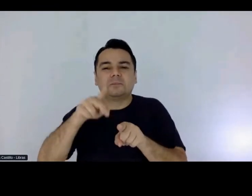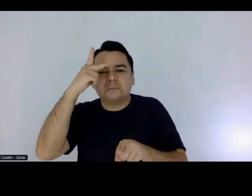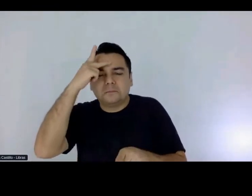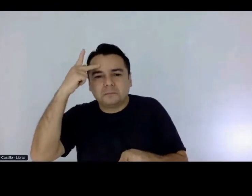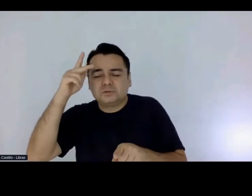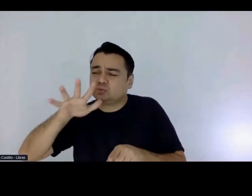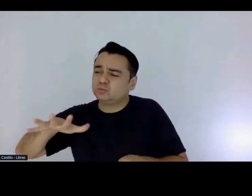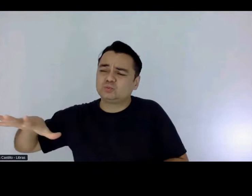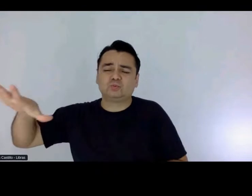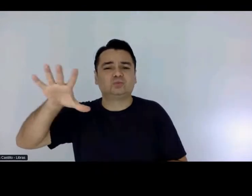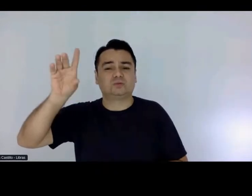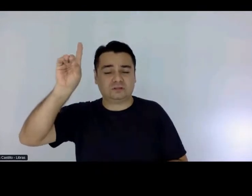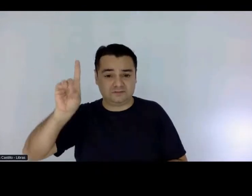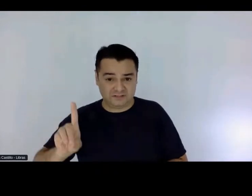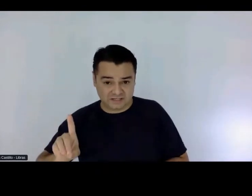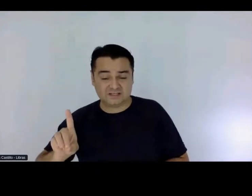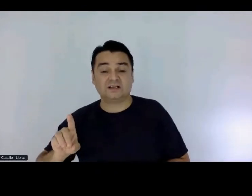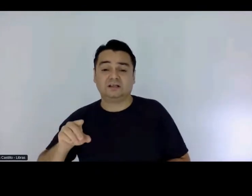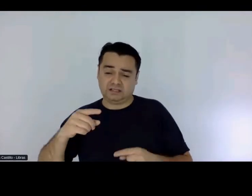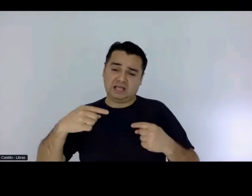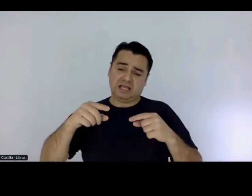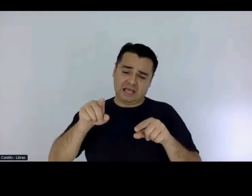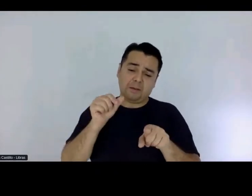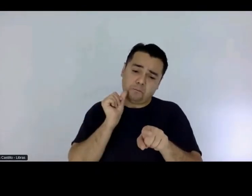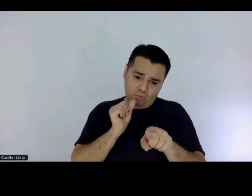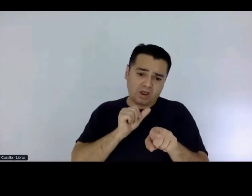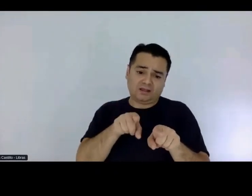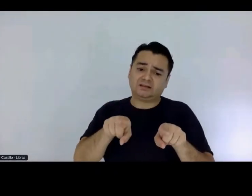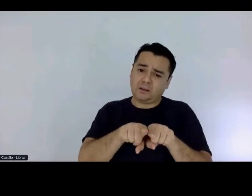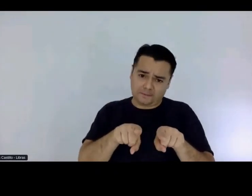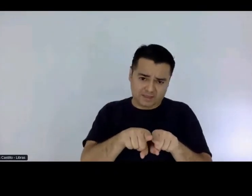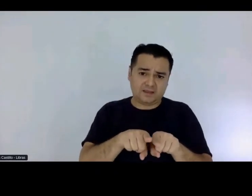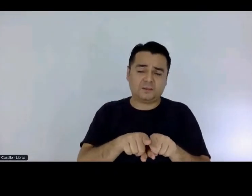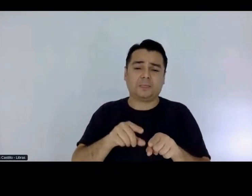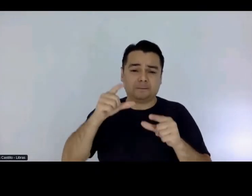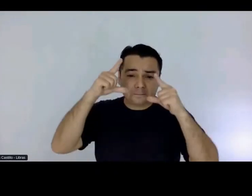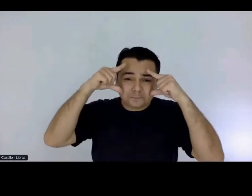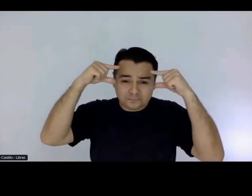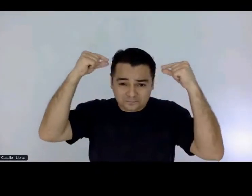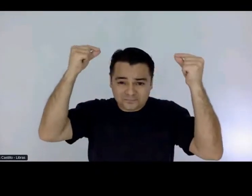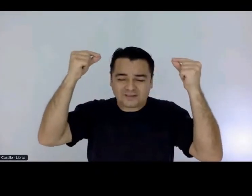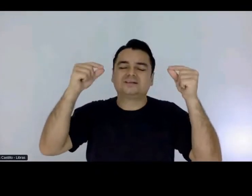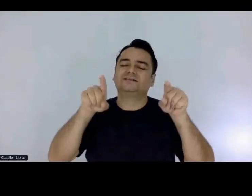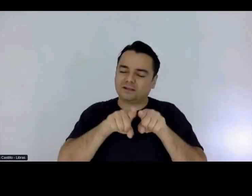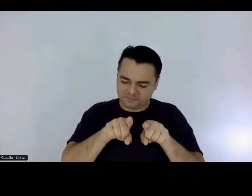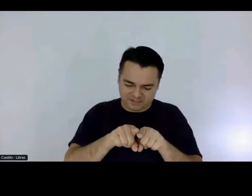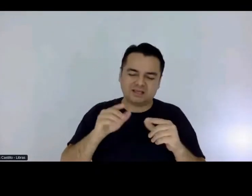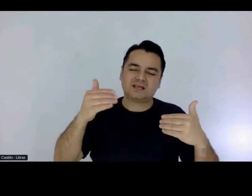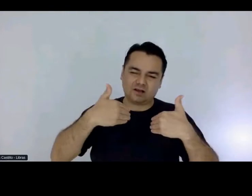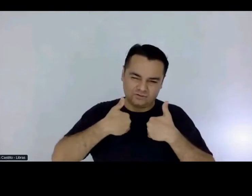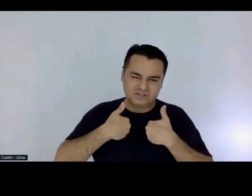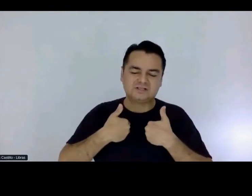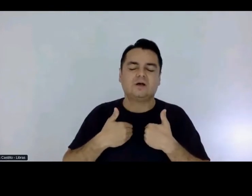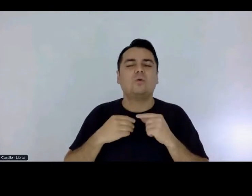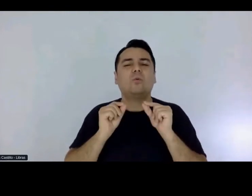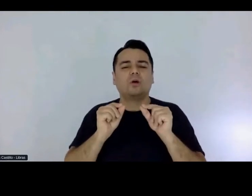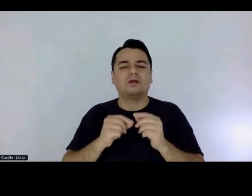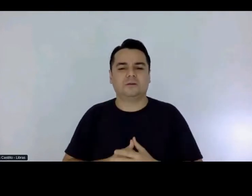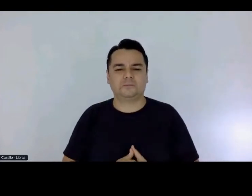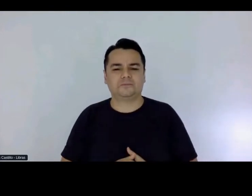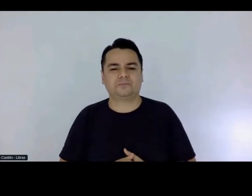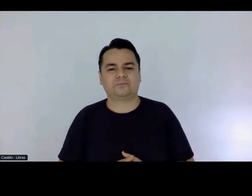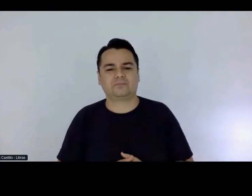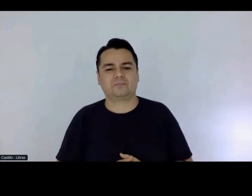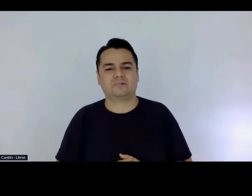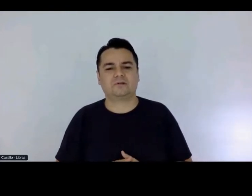com deficiência, inclusive eu, dentro do espectro autista, o que todos nós temos em comum, nós